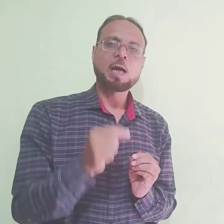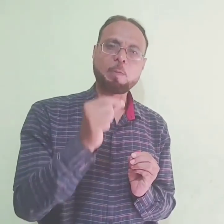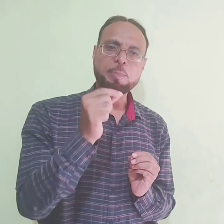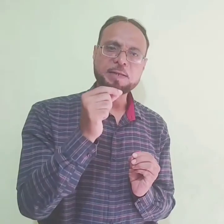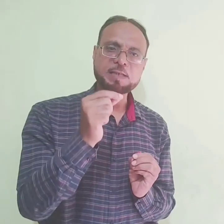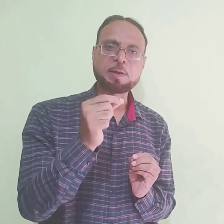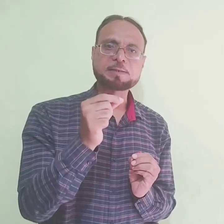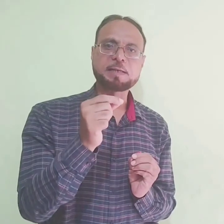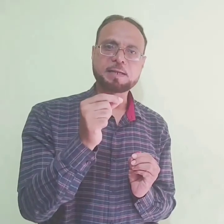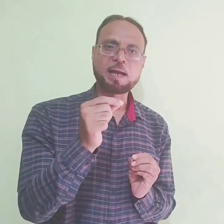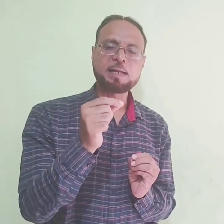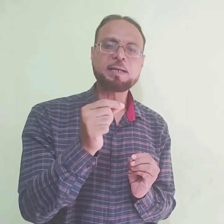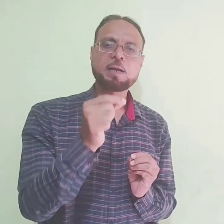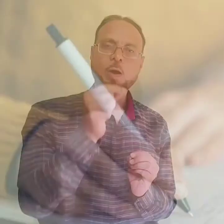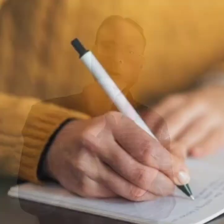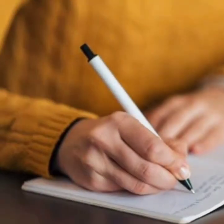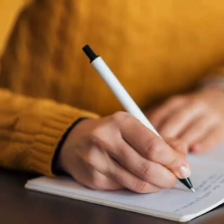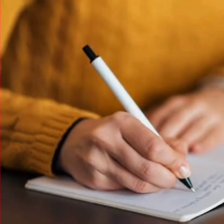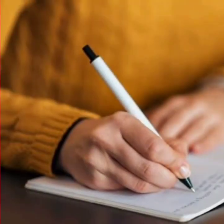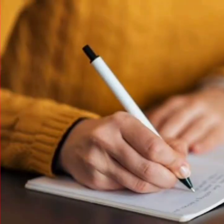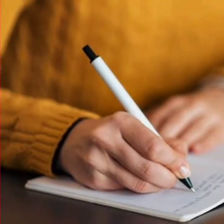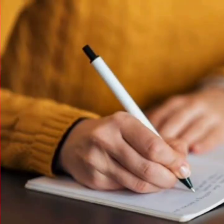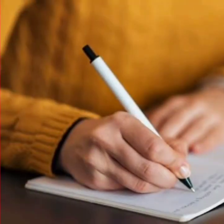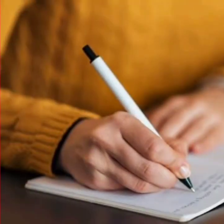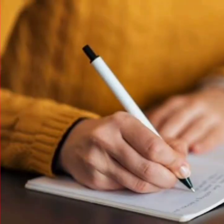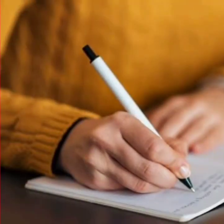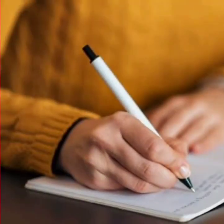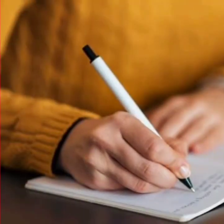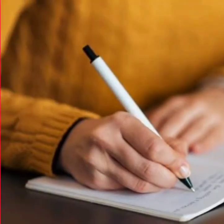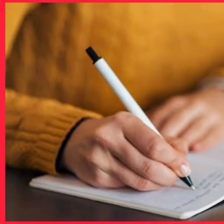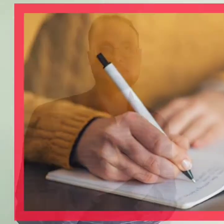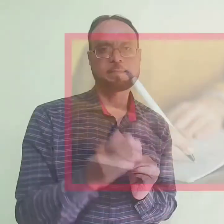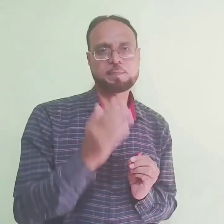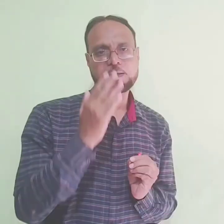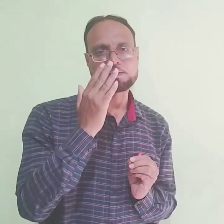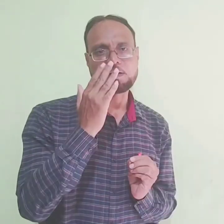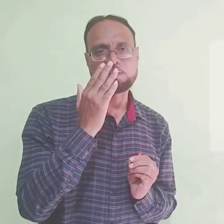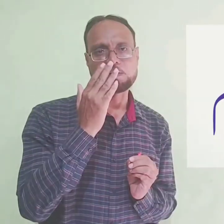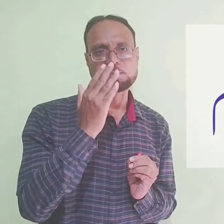अपने सबक से निकालें और उसे अपने बयाज में तहरीर करें। अस्सलाम वालेकुम।